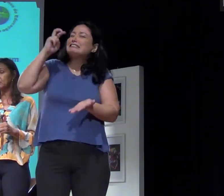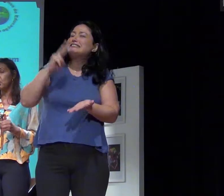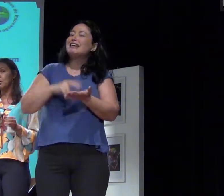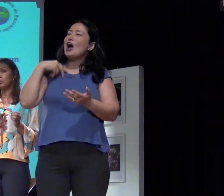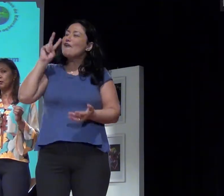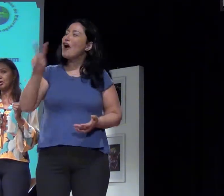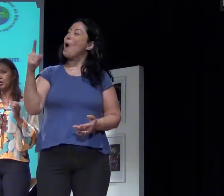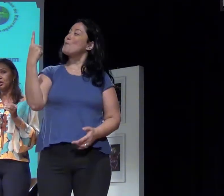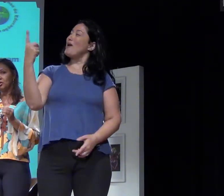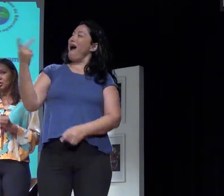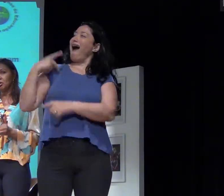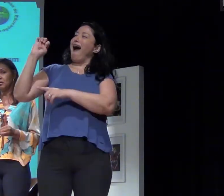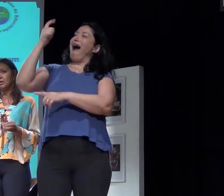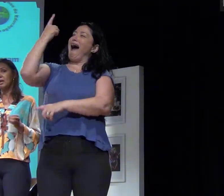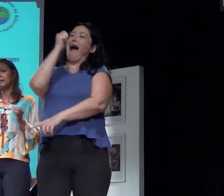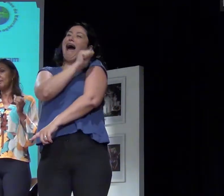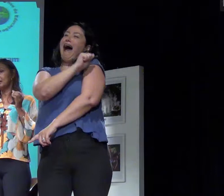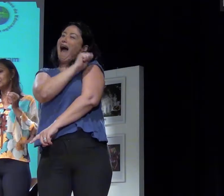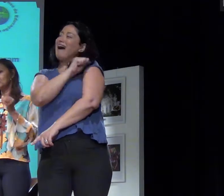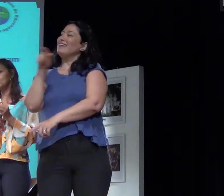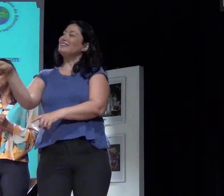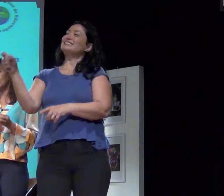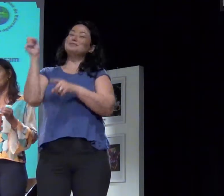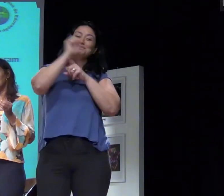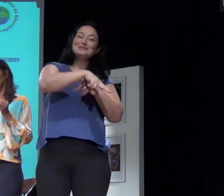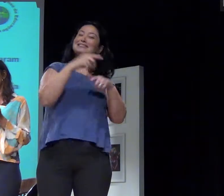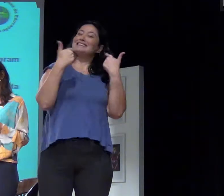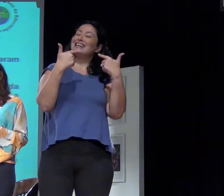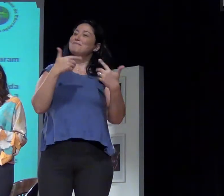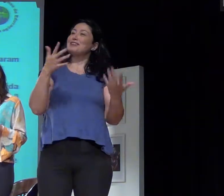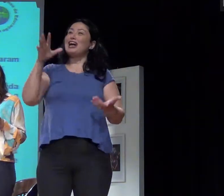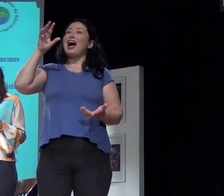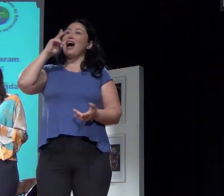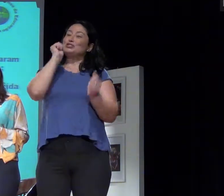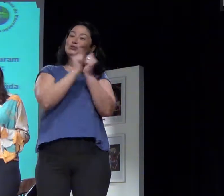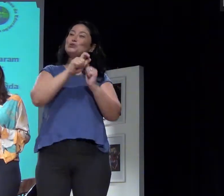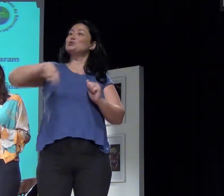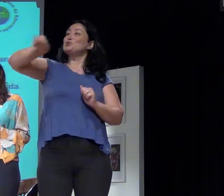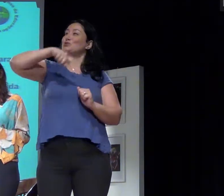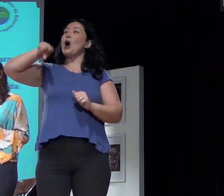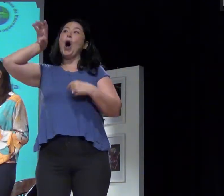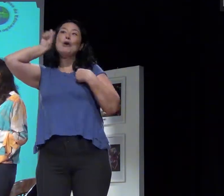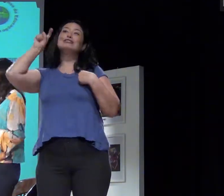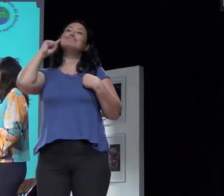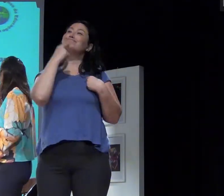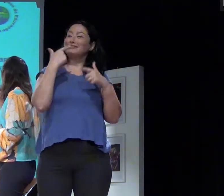que temos professores nossos trabalhando conosco, enquanto ouvintes, hoje, colegas de trabalho.